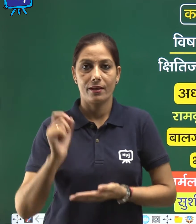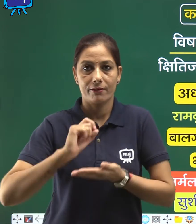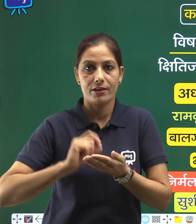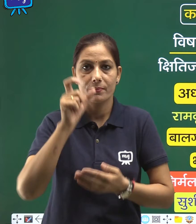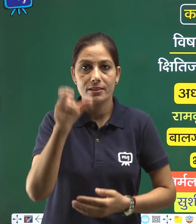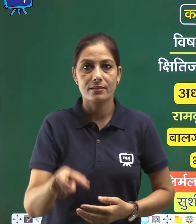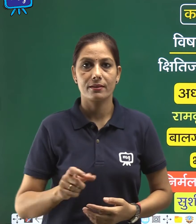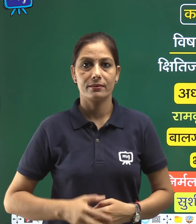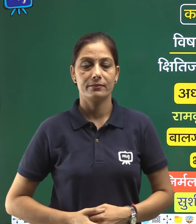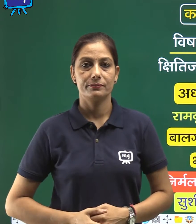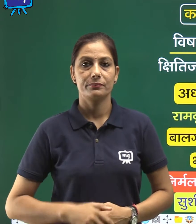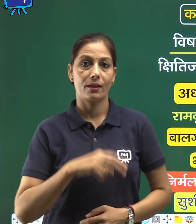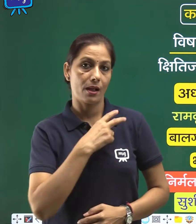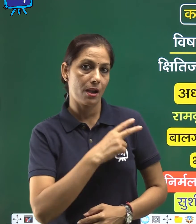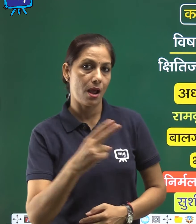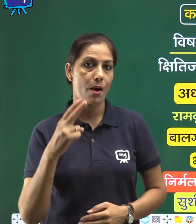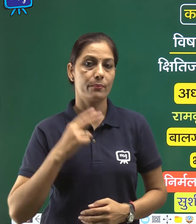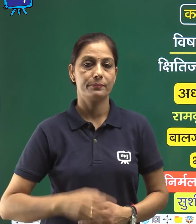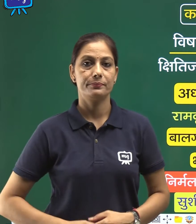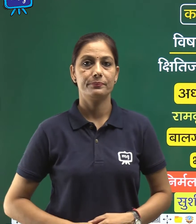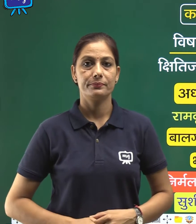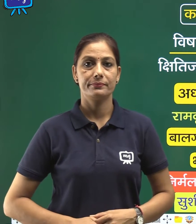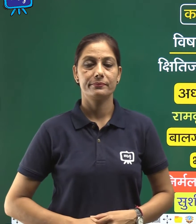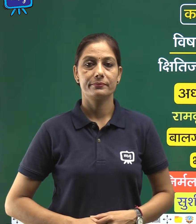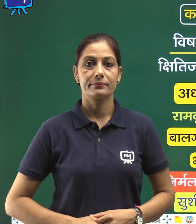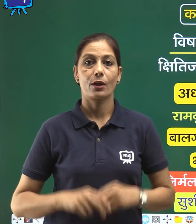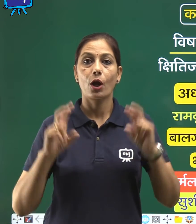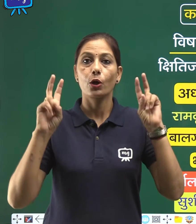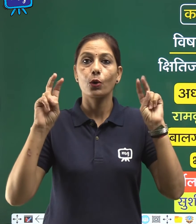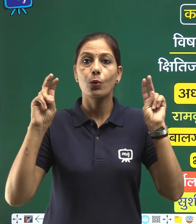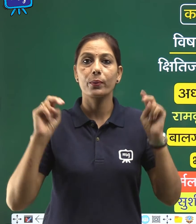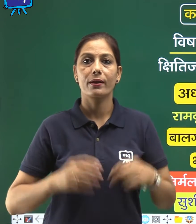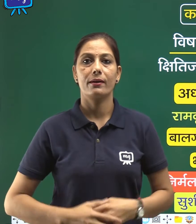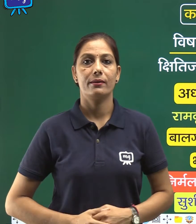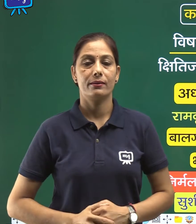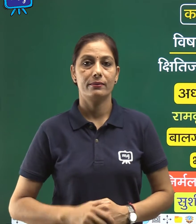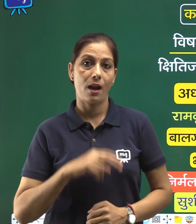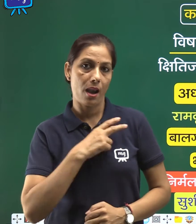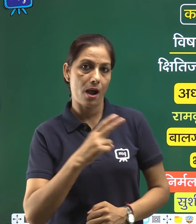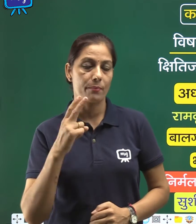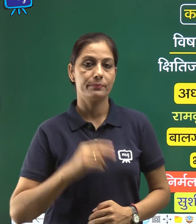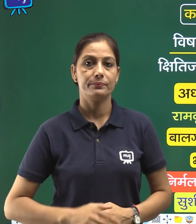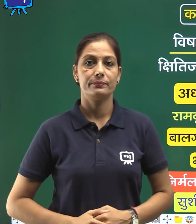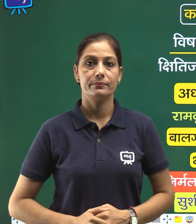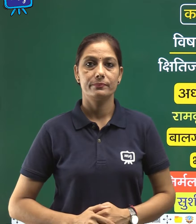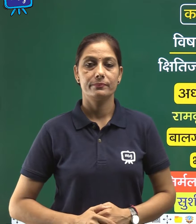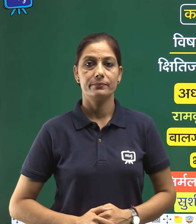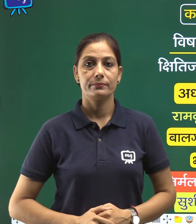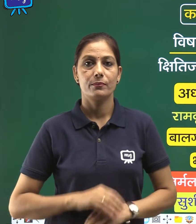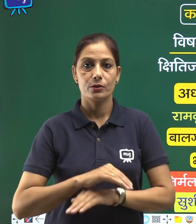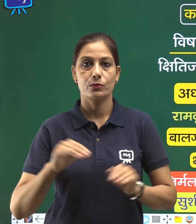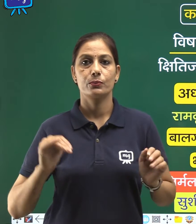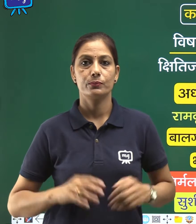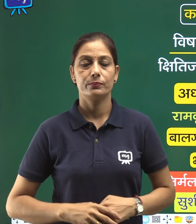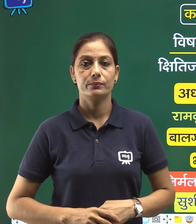है राम वृक्ष बेनीपुरी। अध्याय का नाम बाल गोविंद भगत।